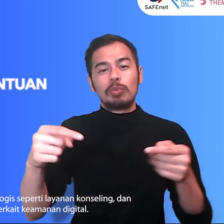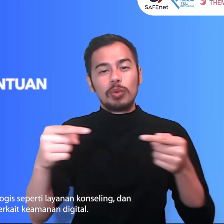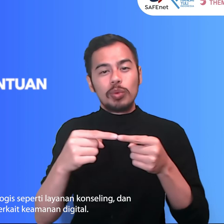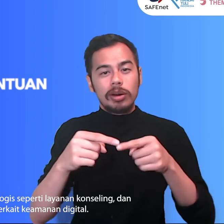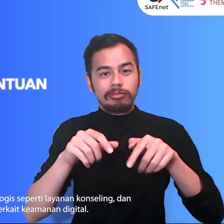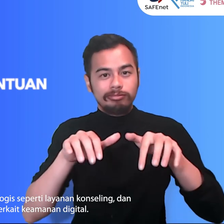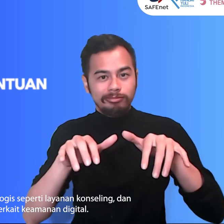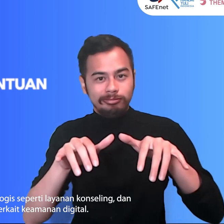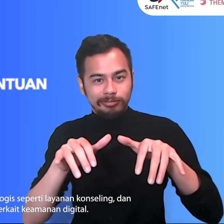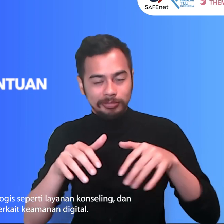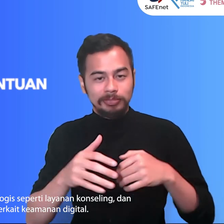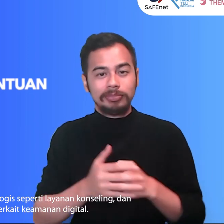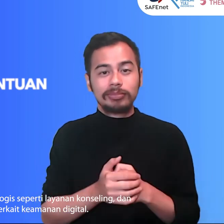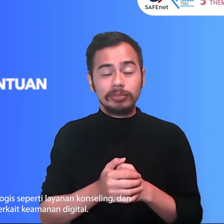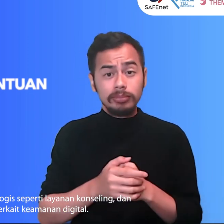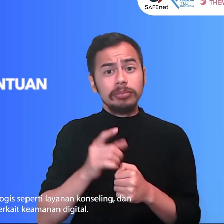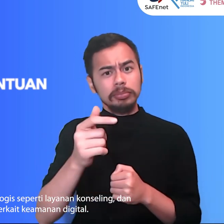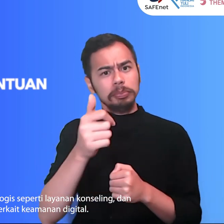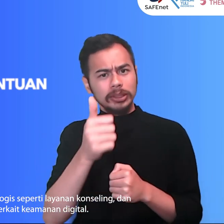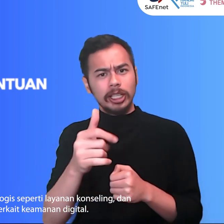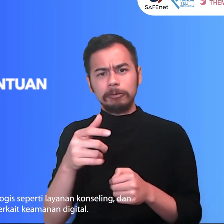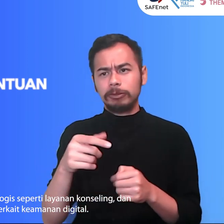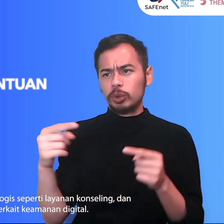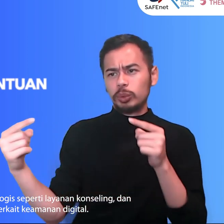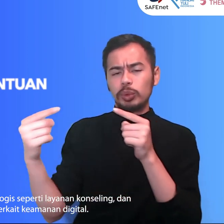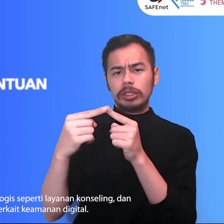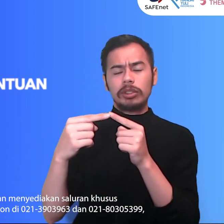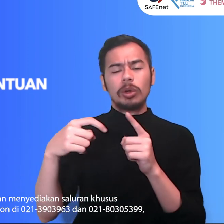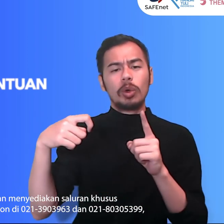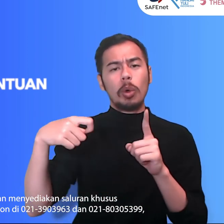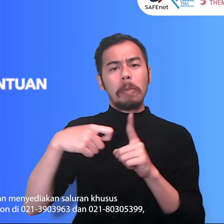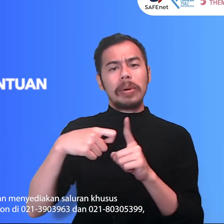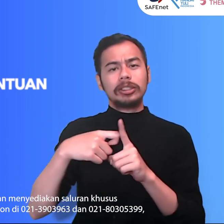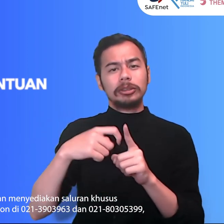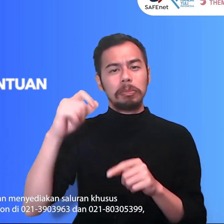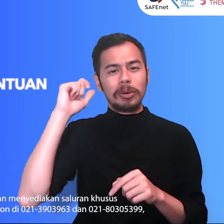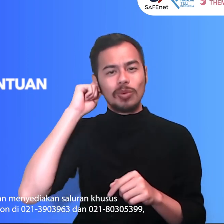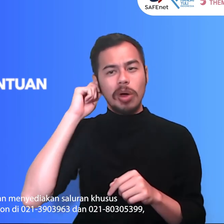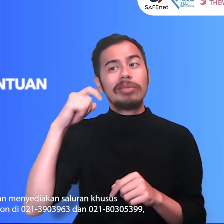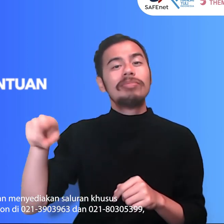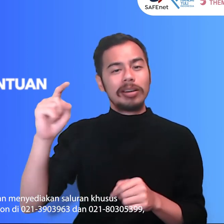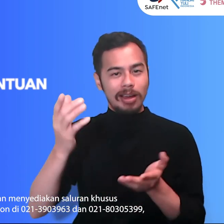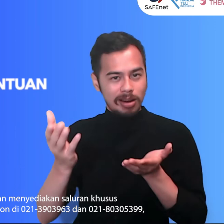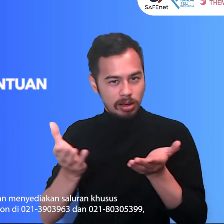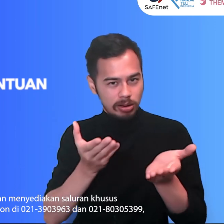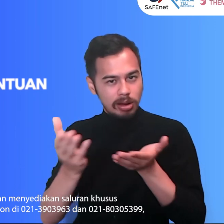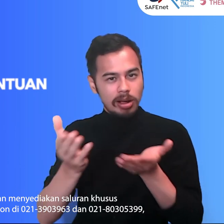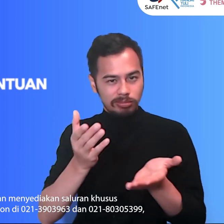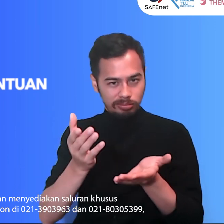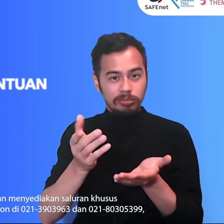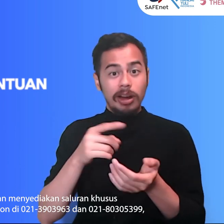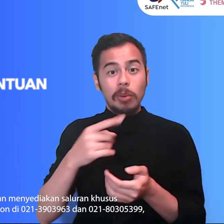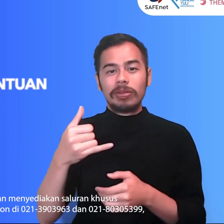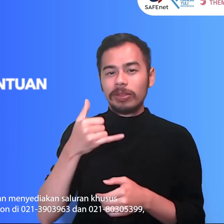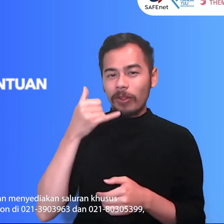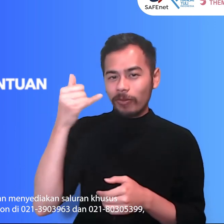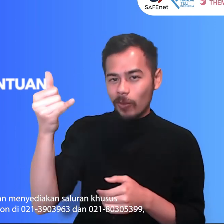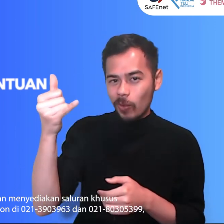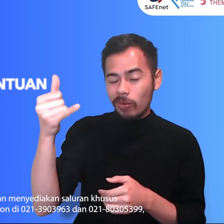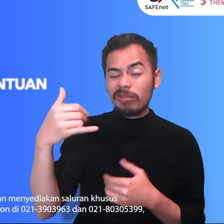seperti layanan konseling dan bantuan terkait keamanan digital makin Hai Komnas